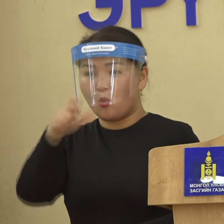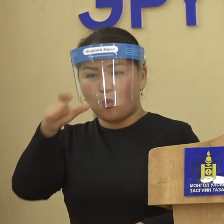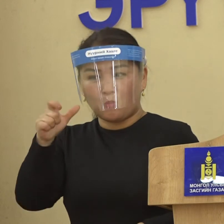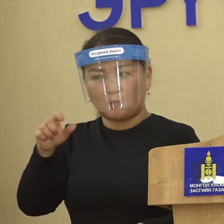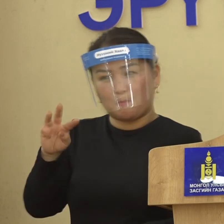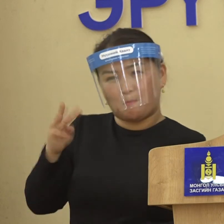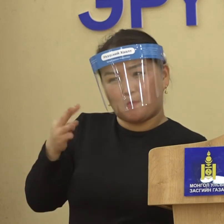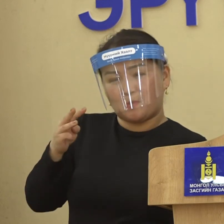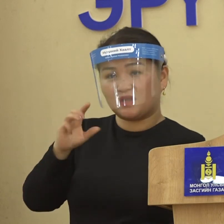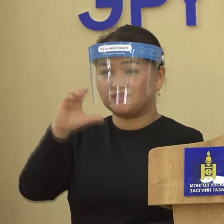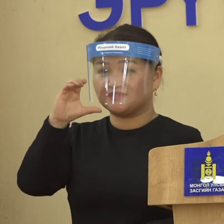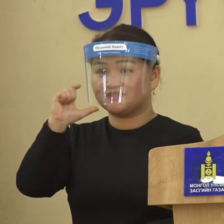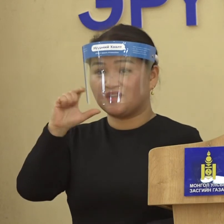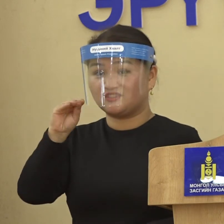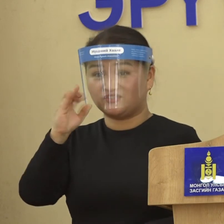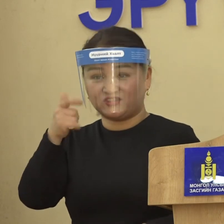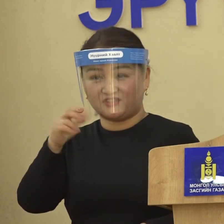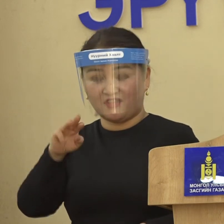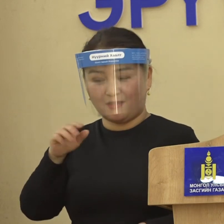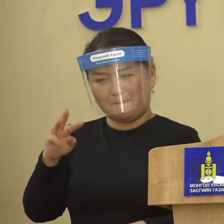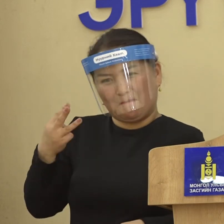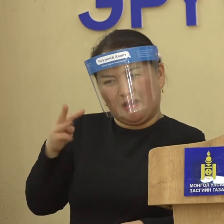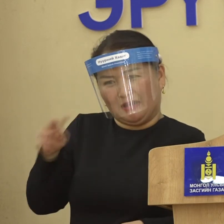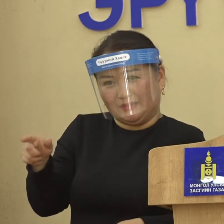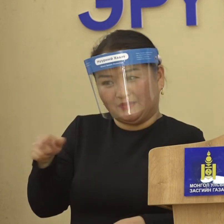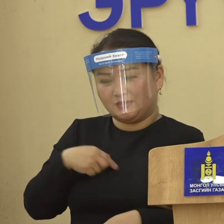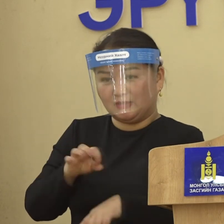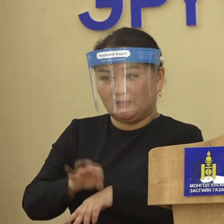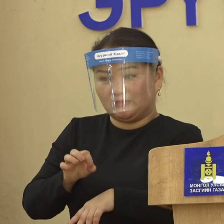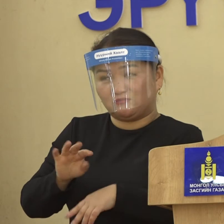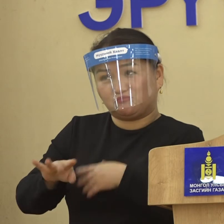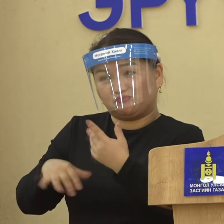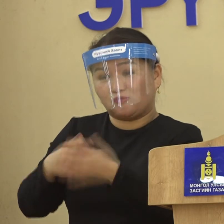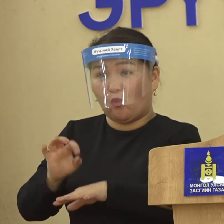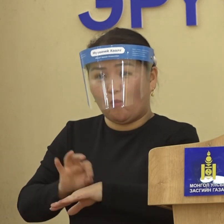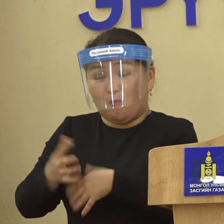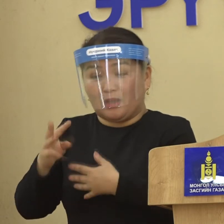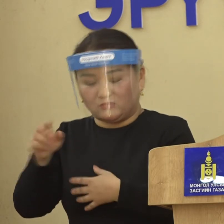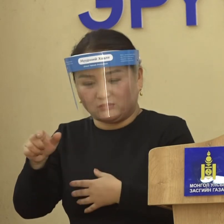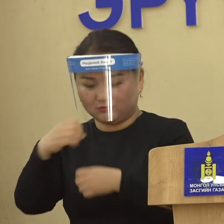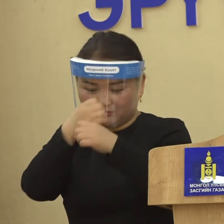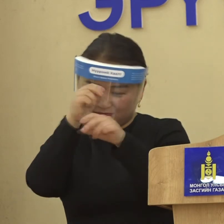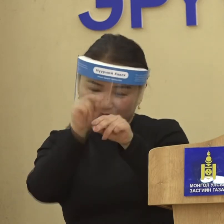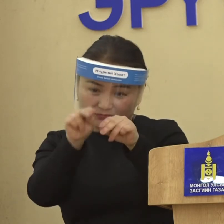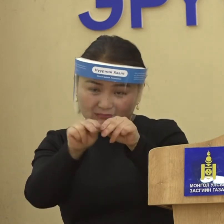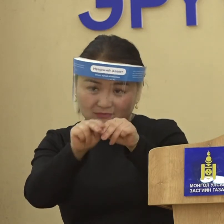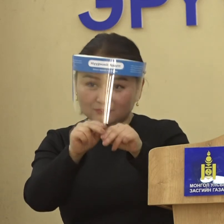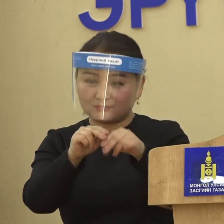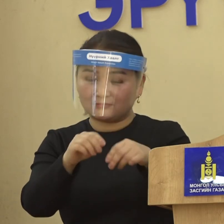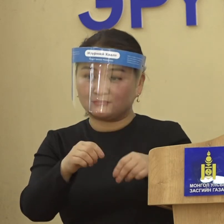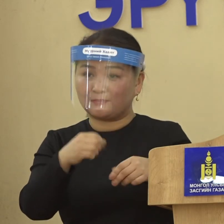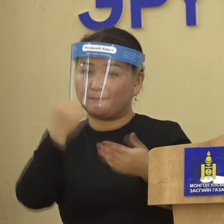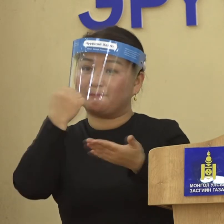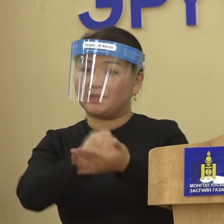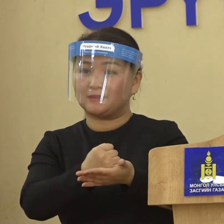илрүүлсэн. Сэжигтэй гэж авчирсан. За сэжигтэй тохиолдол илрүүлээ шинжилгээ хийсэн. За сэжигтэй гэж авсан тохиолдлоос